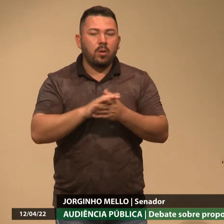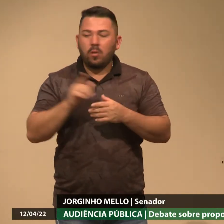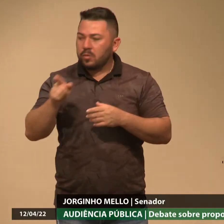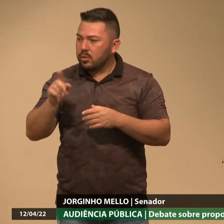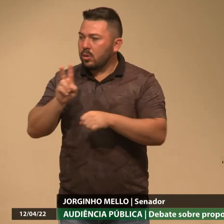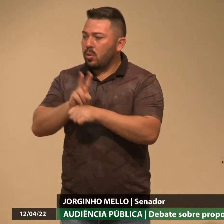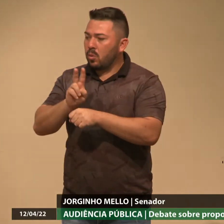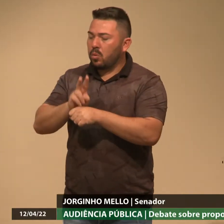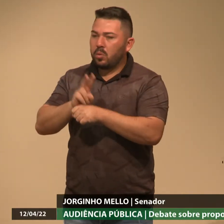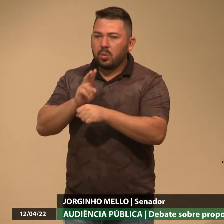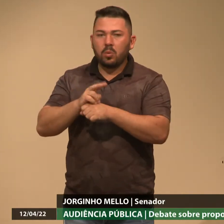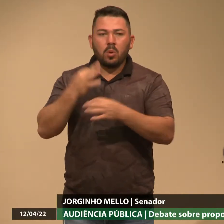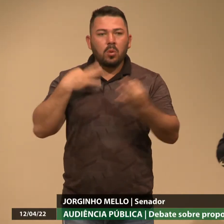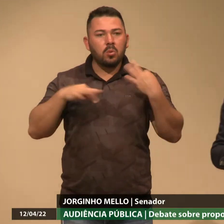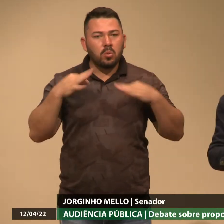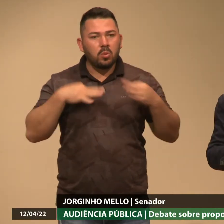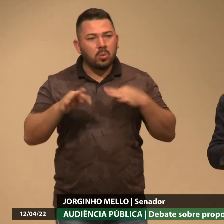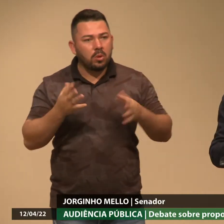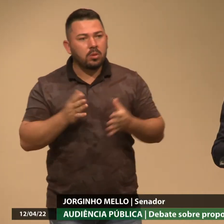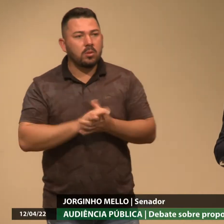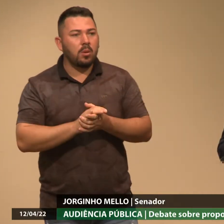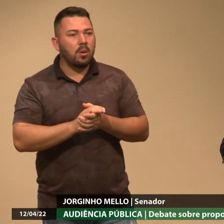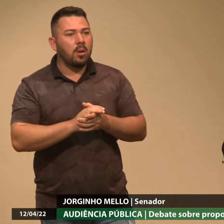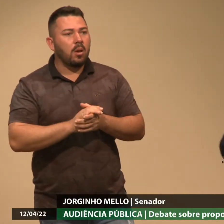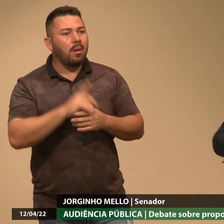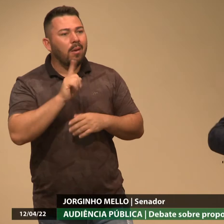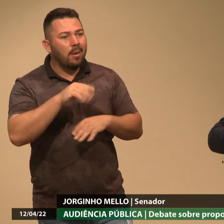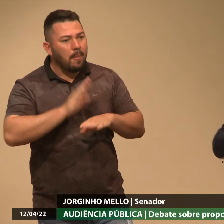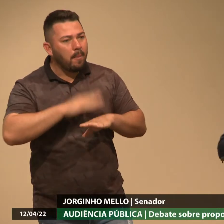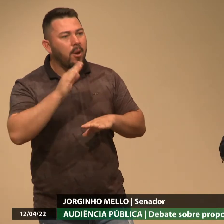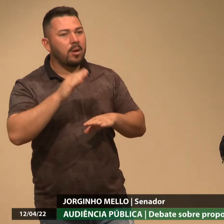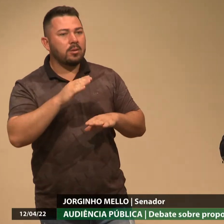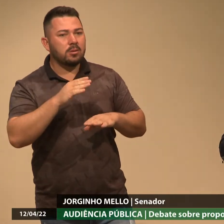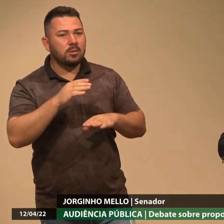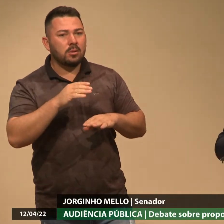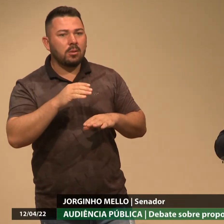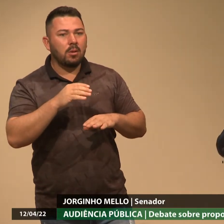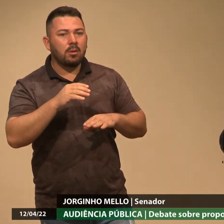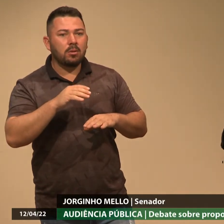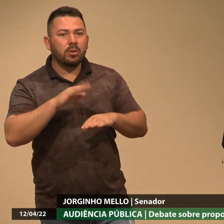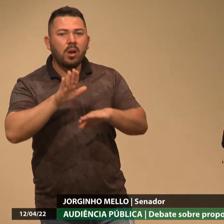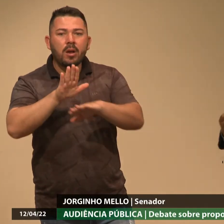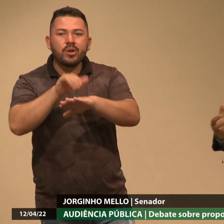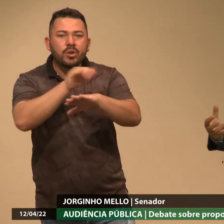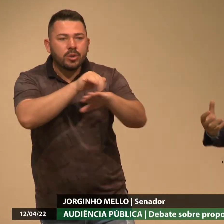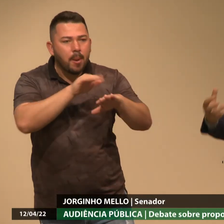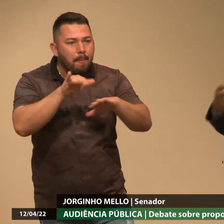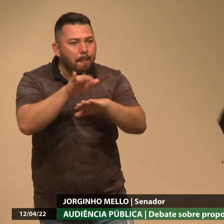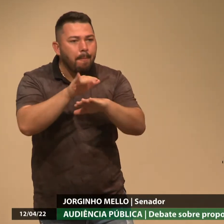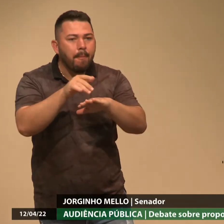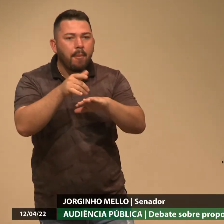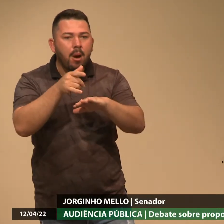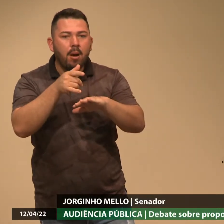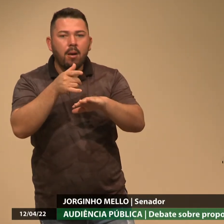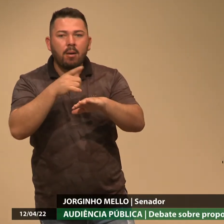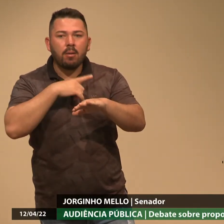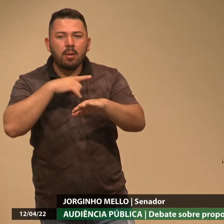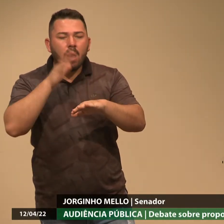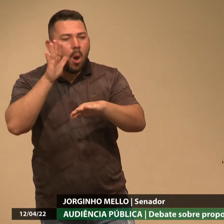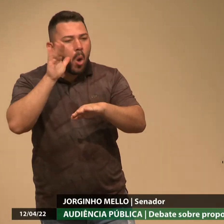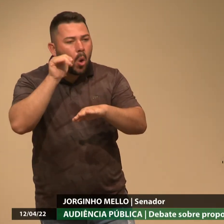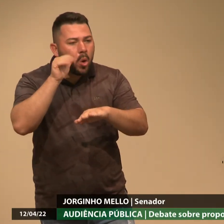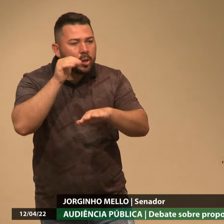Turismo então é mais uma é mais uma forma de trazer gente gente que venha conhecer Santa